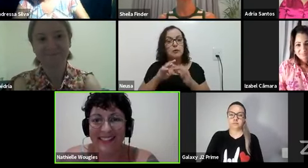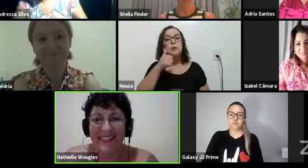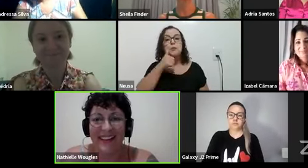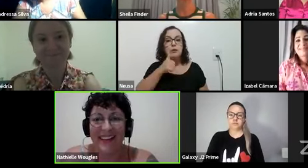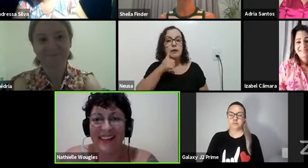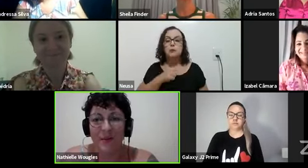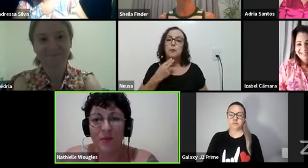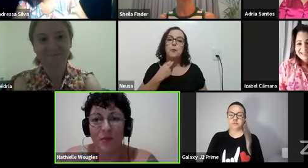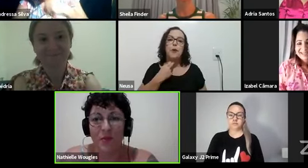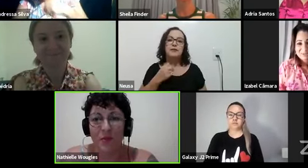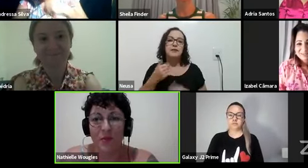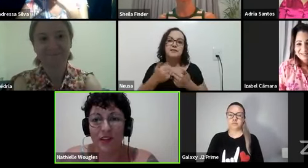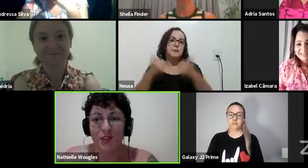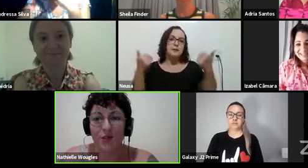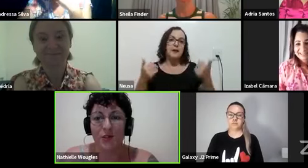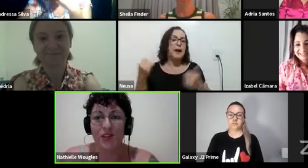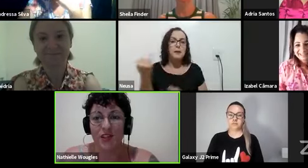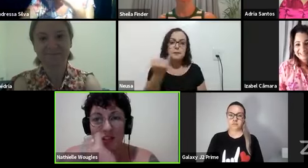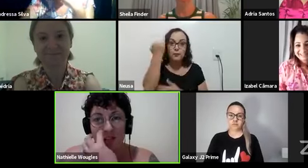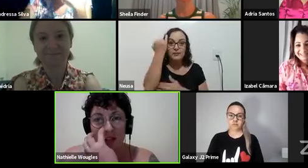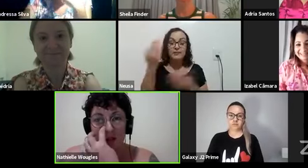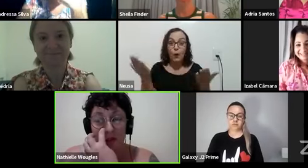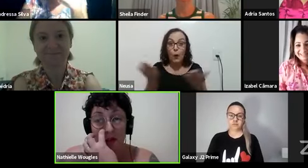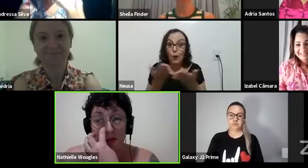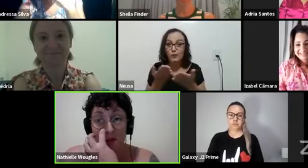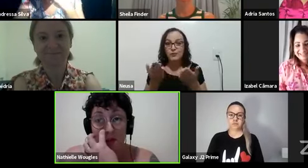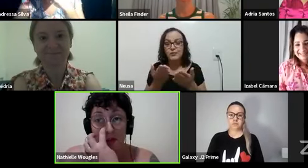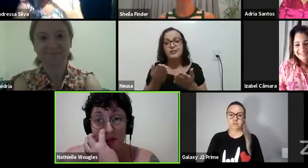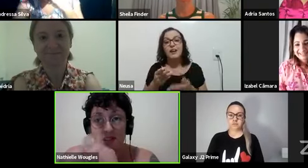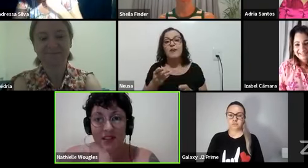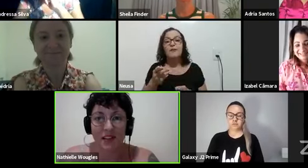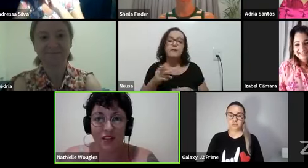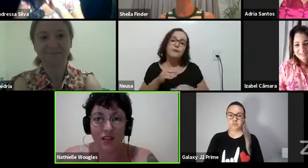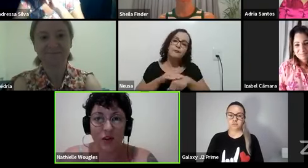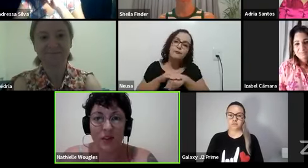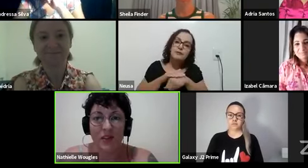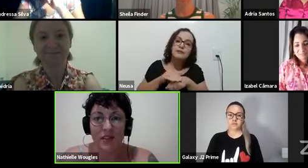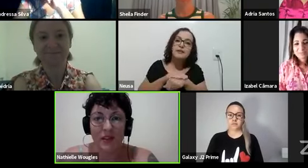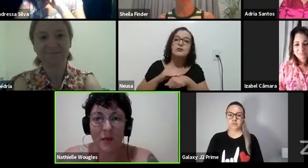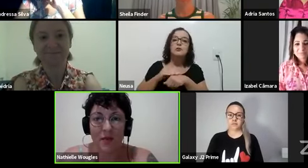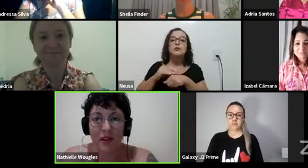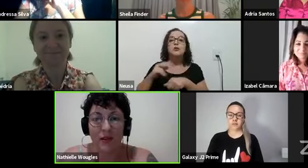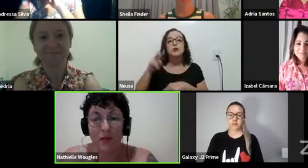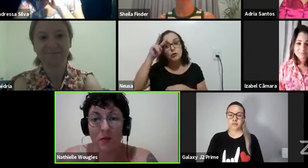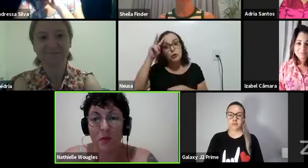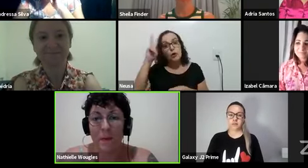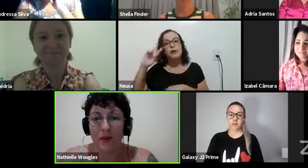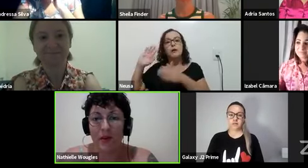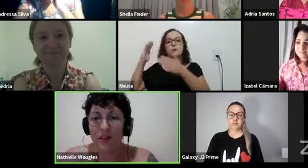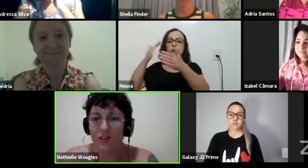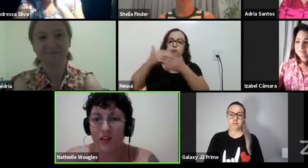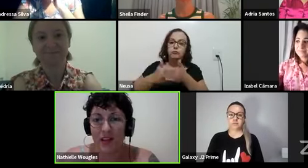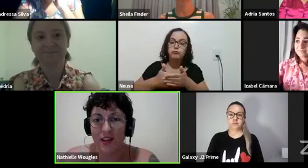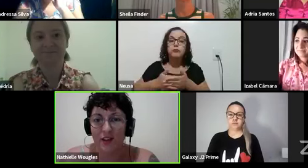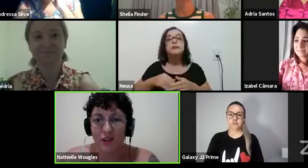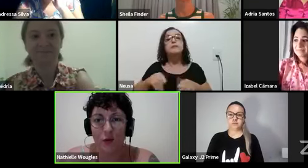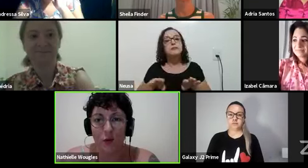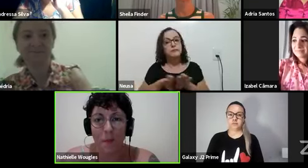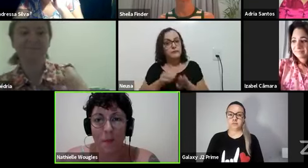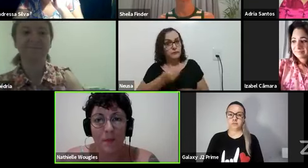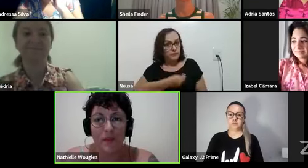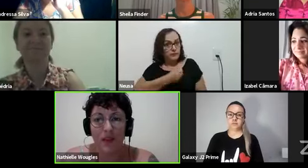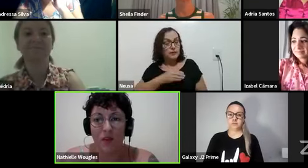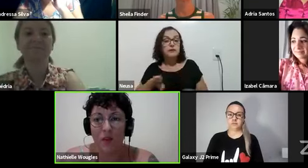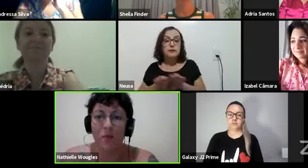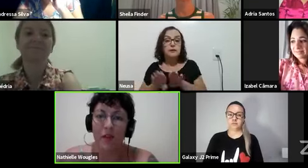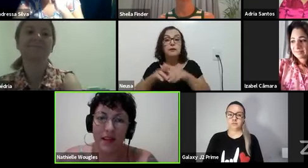frear. Então, muito Não importante tem. hoje a gente está aqui falando sobre as nossas trajetórias, mas também falando sobre o papel que a gente tem, que a gente